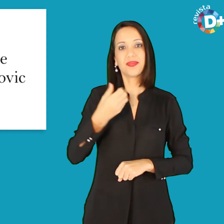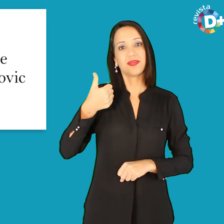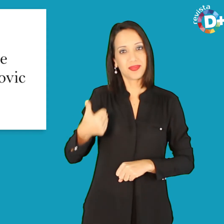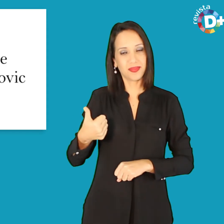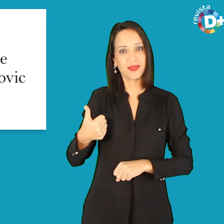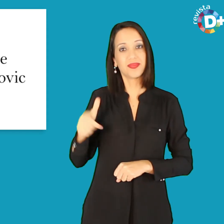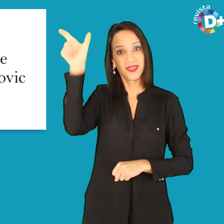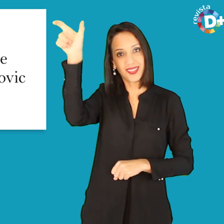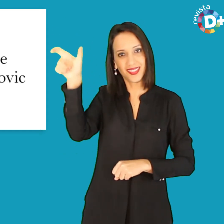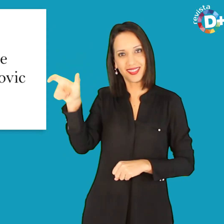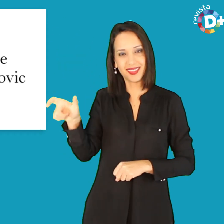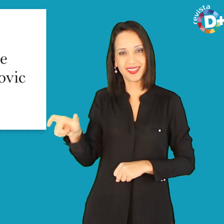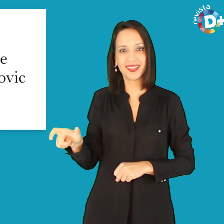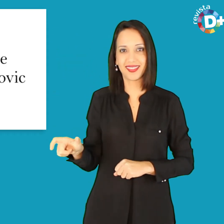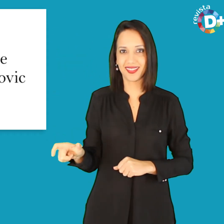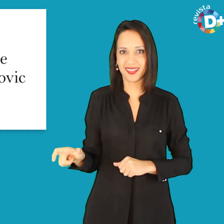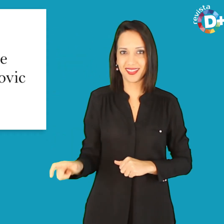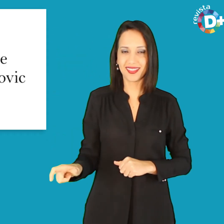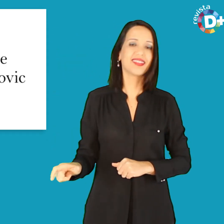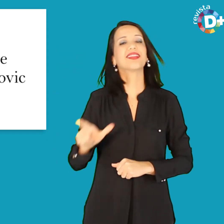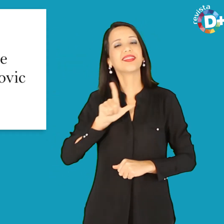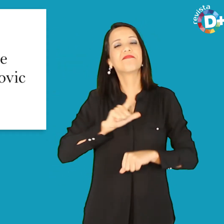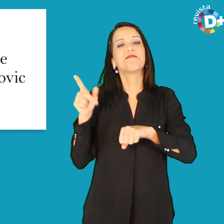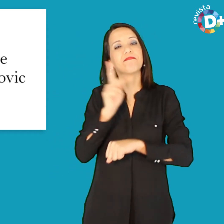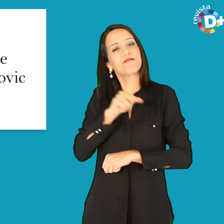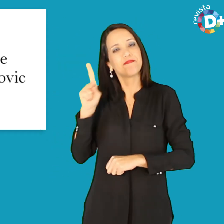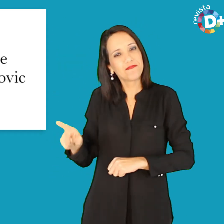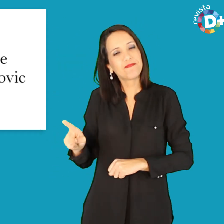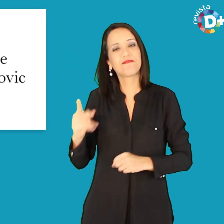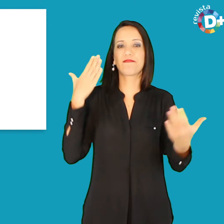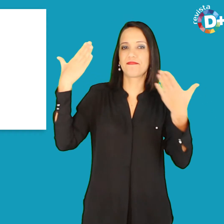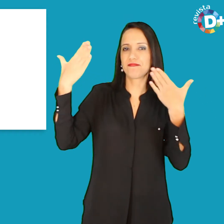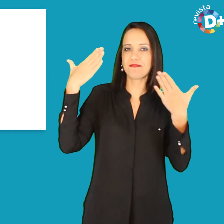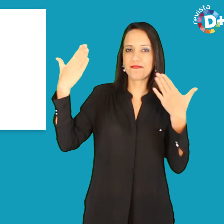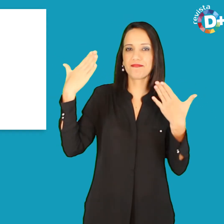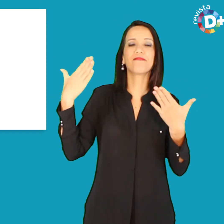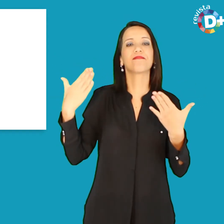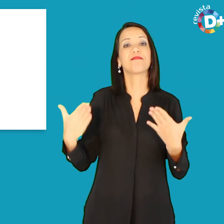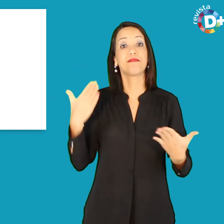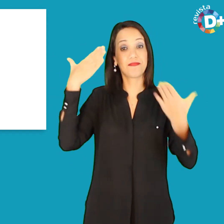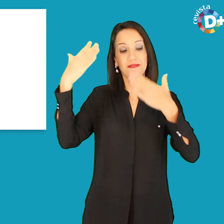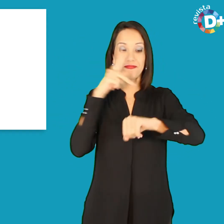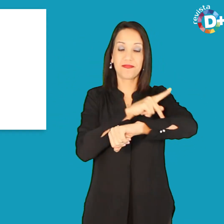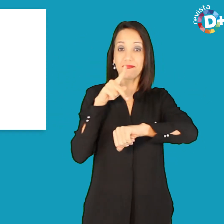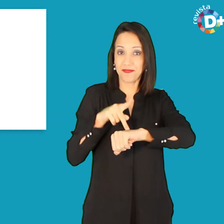Nubergovici tem 41 anos, é professora, psicóloga e psicopedagoga e sempre trabalhou com